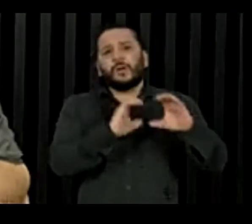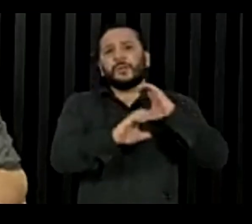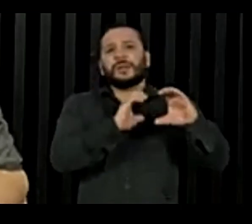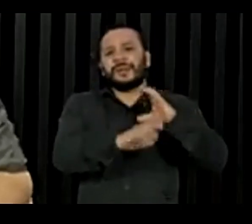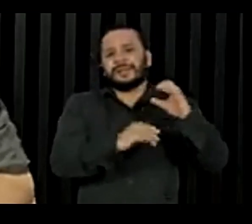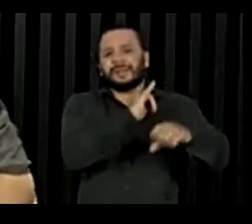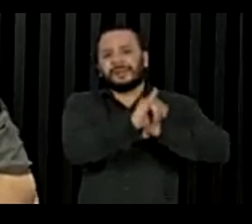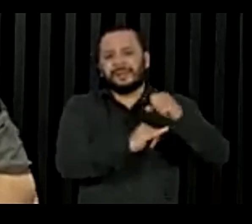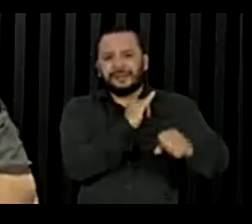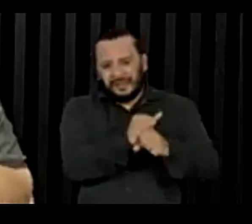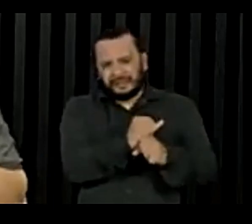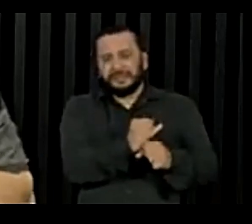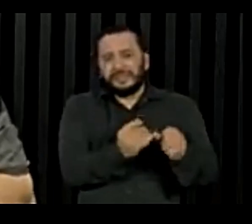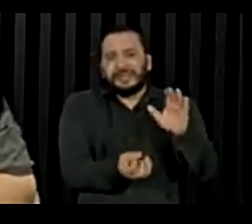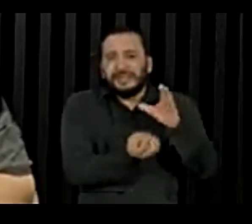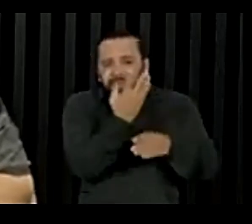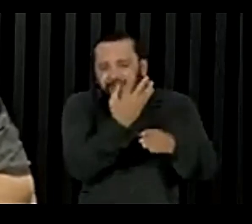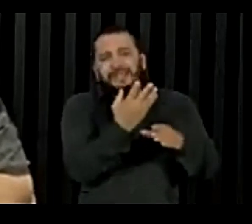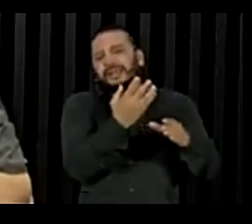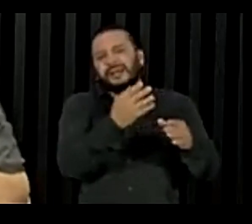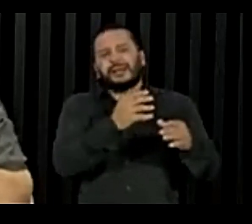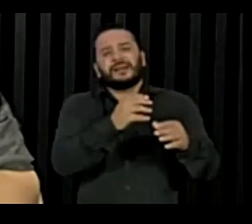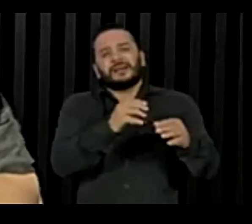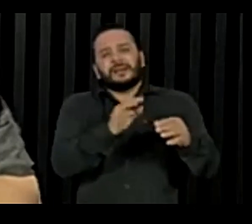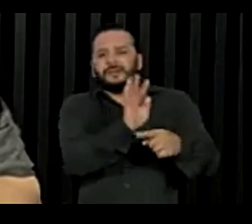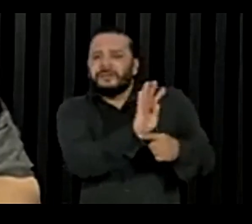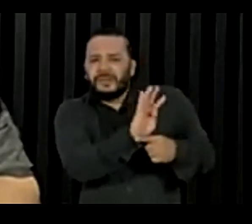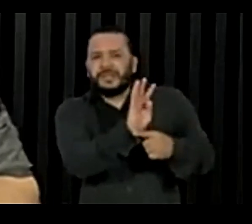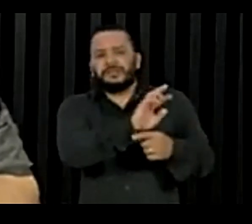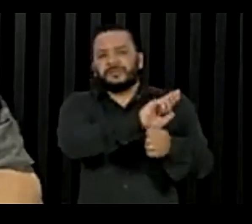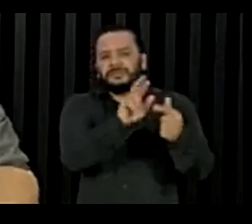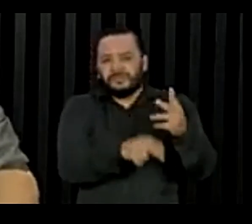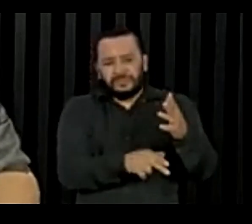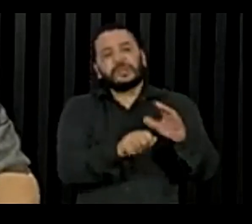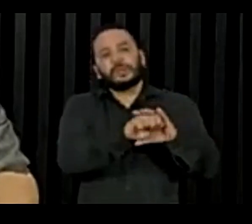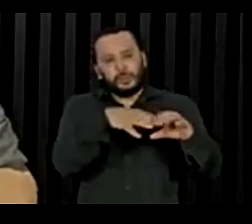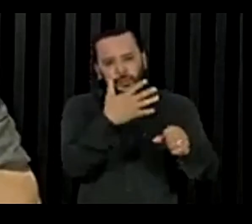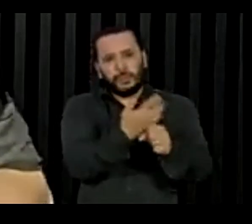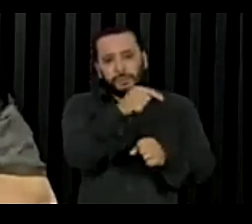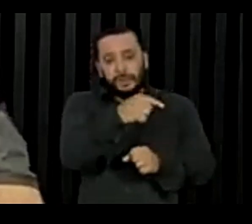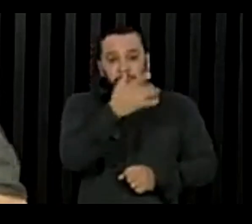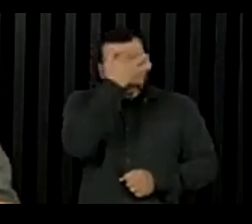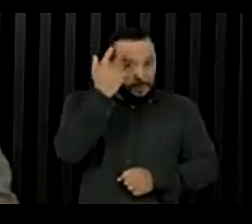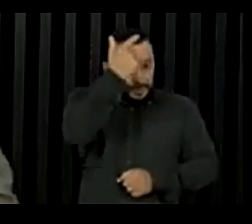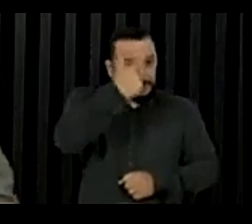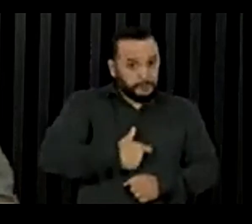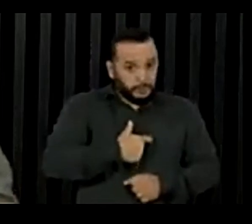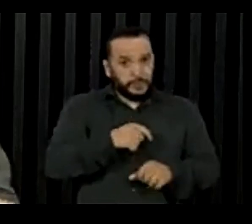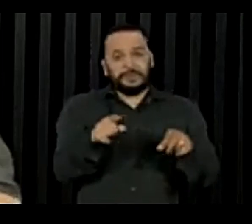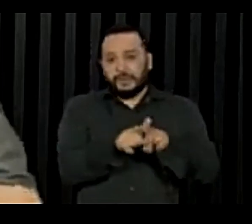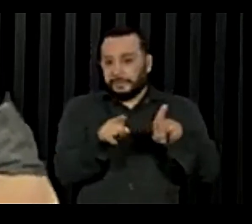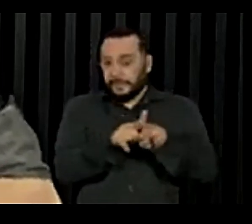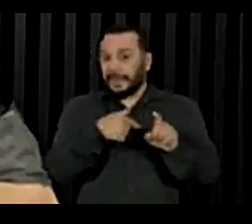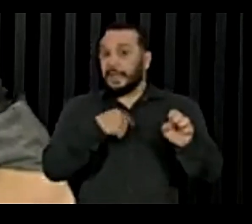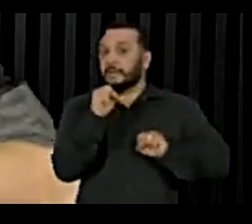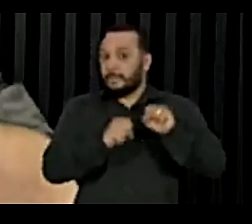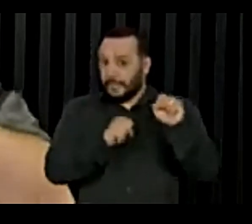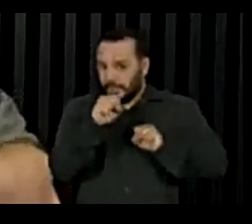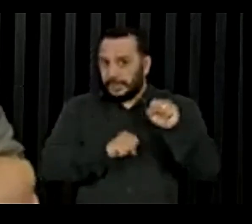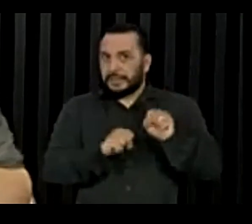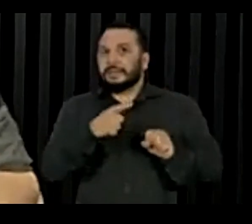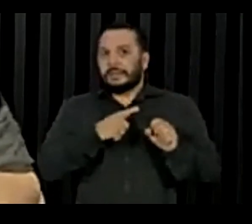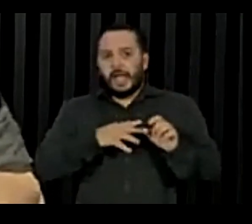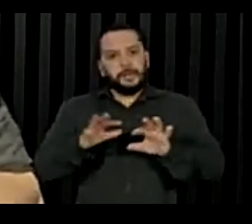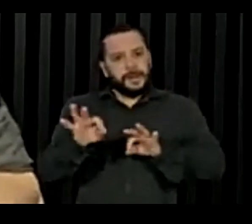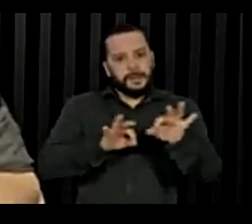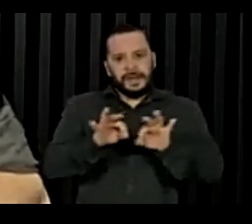digital, um criador de conteúdo digital. E dentro do YouTube, eu estou criando conteúdo como uma pessoa e também como uma empresa. Há toda uma